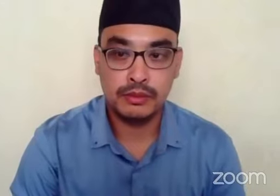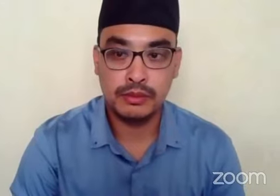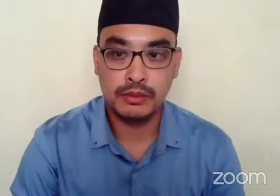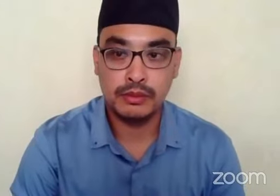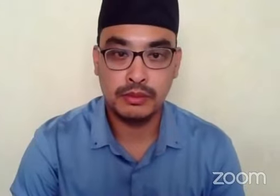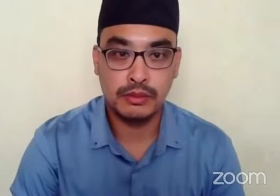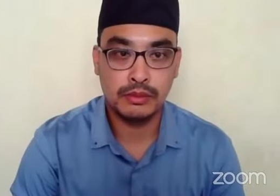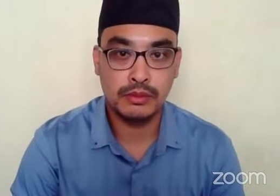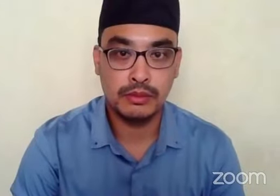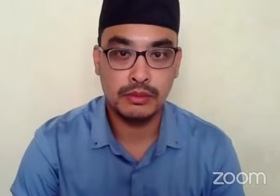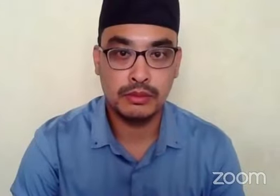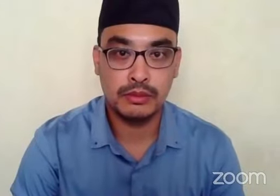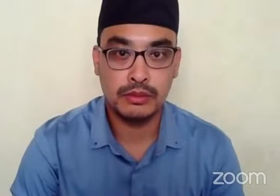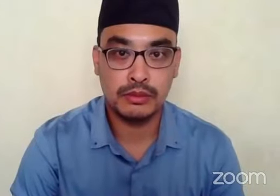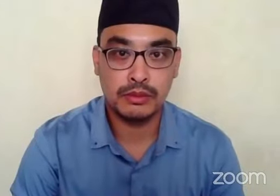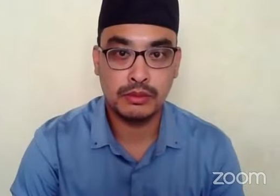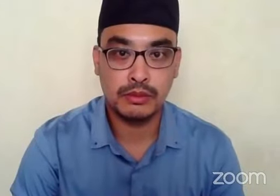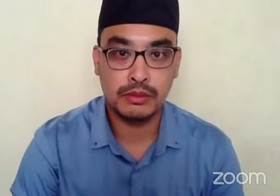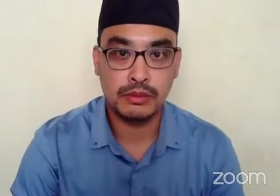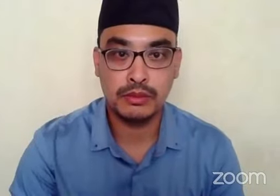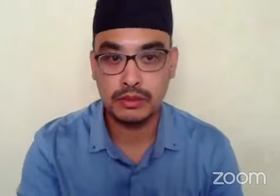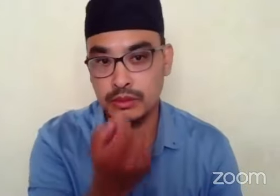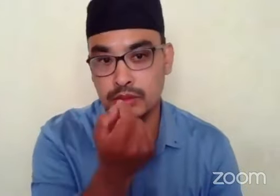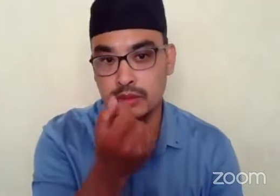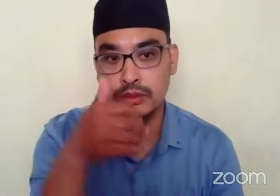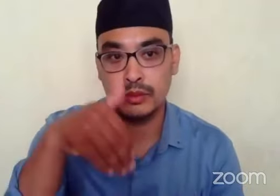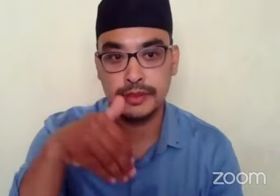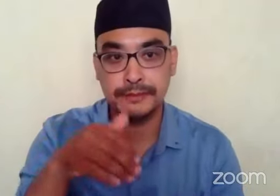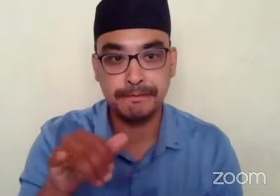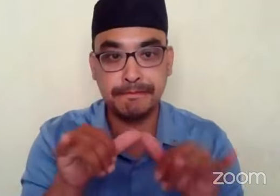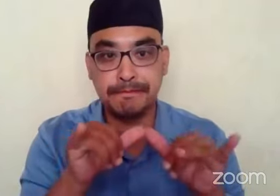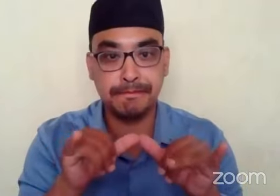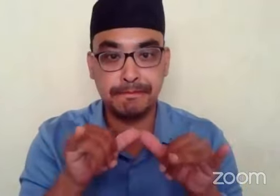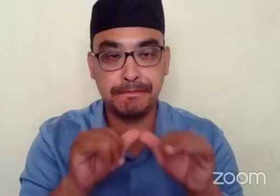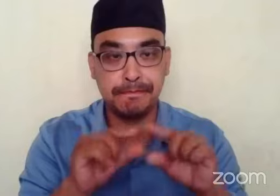हाम्रो साथीलाई चाहिँ एकैछिन है त, कसलाई भन्नुभएको छ?